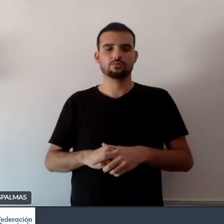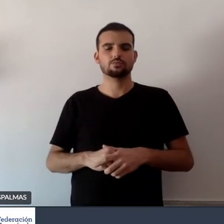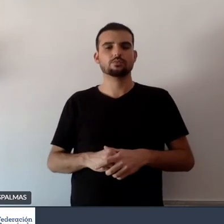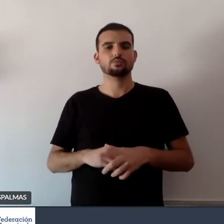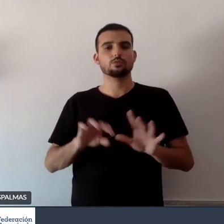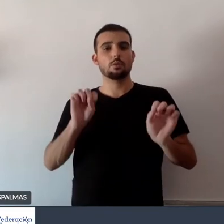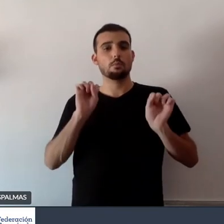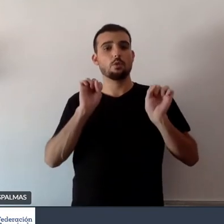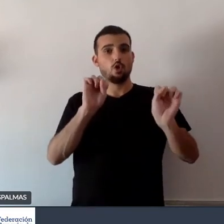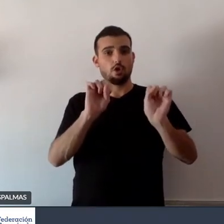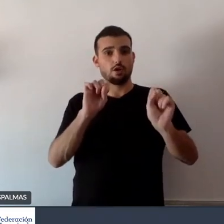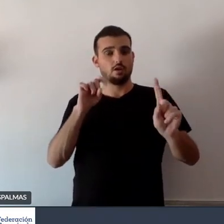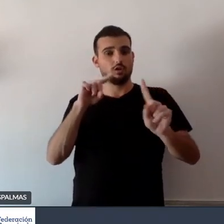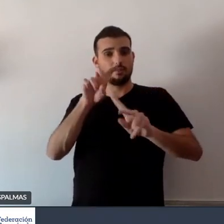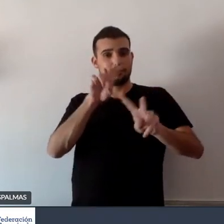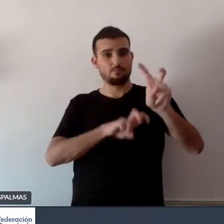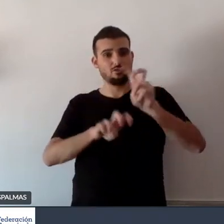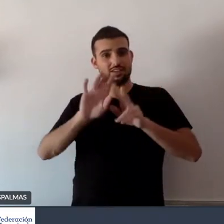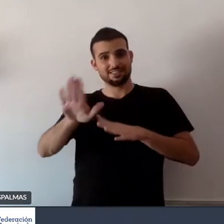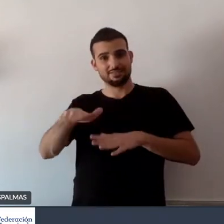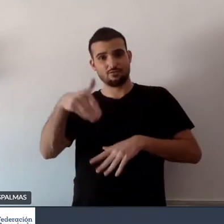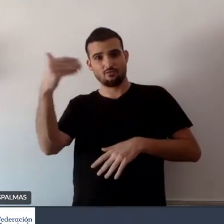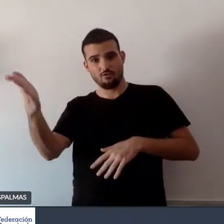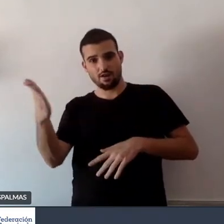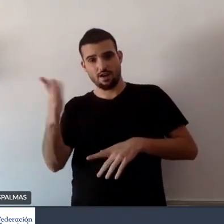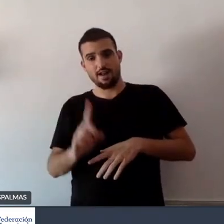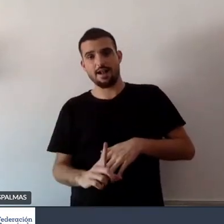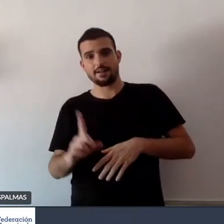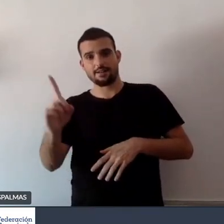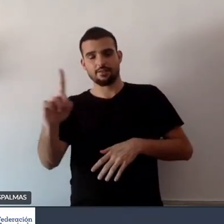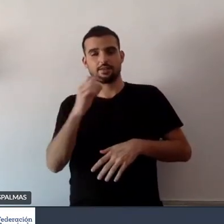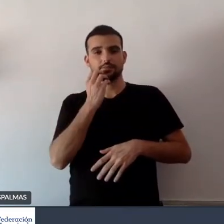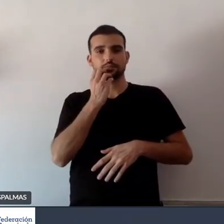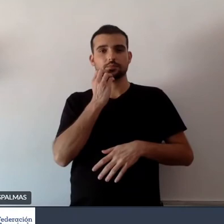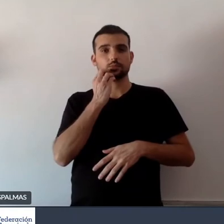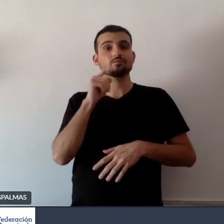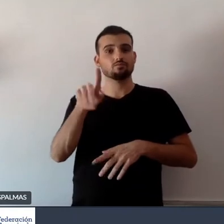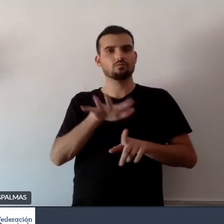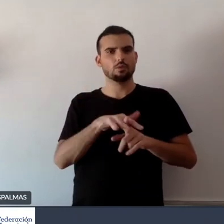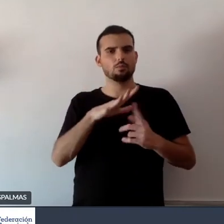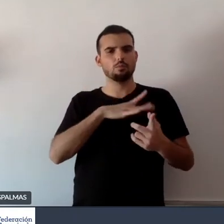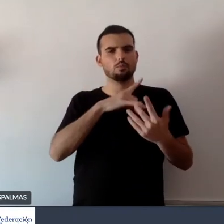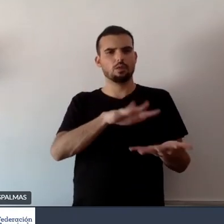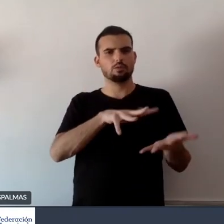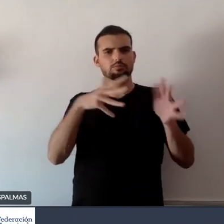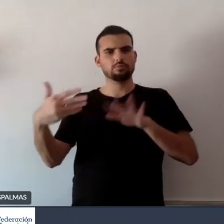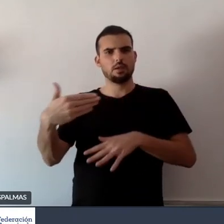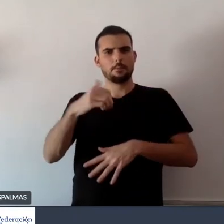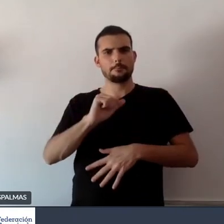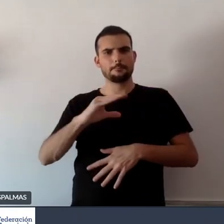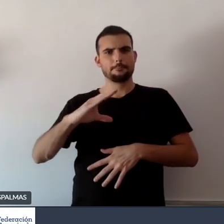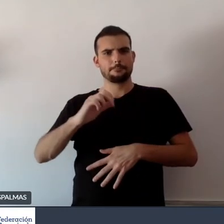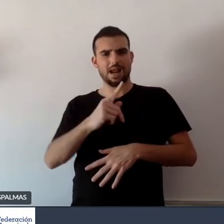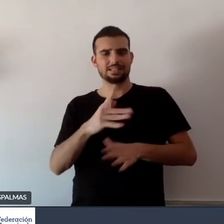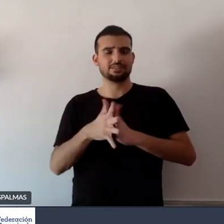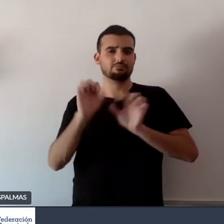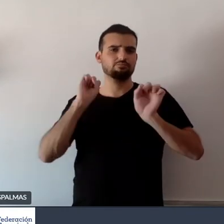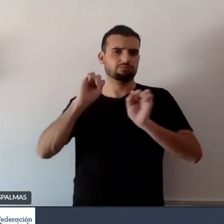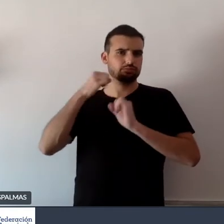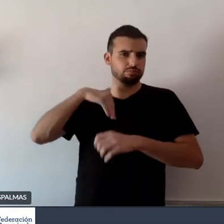Bloqueo para buscar a Sasu Salin en la salida hacia arriba. Esto se puede convertir también en un back screener, ¿eh? En un bloqueo a la espalda para que el 4 baje